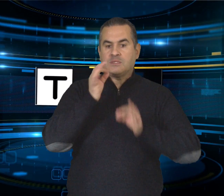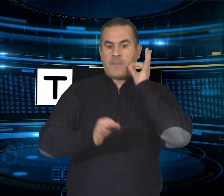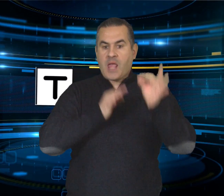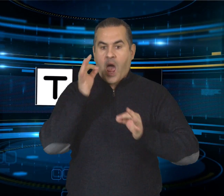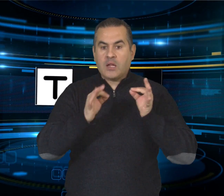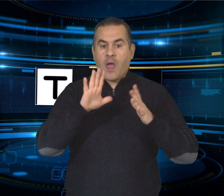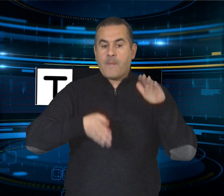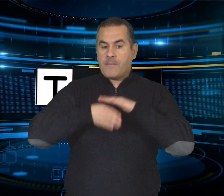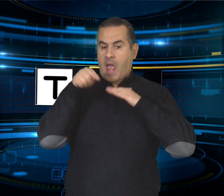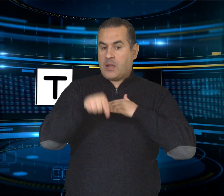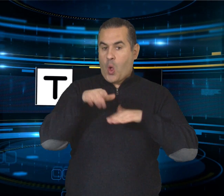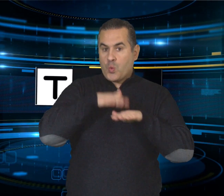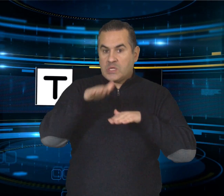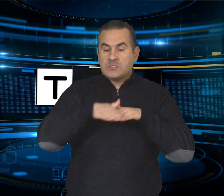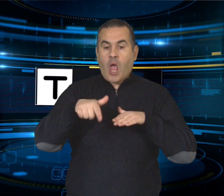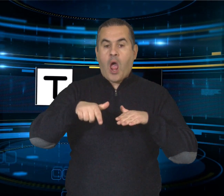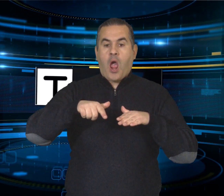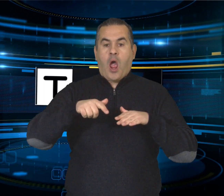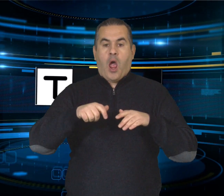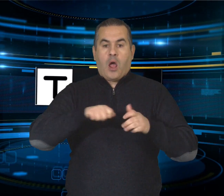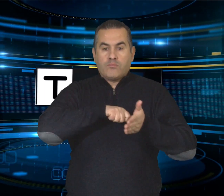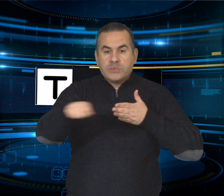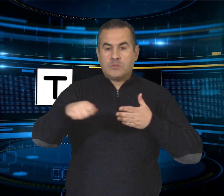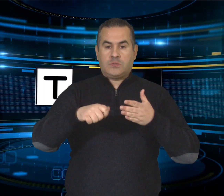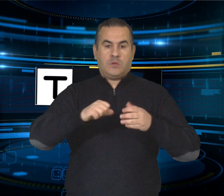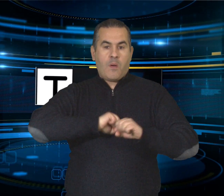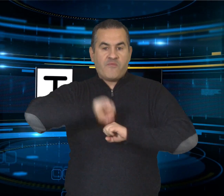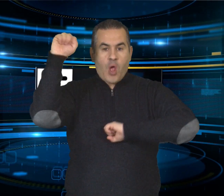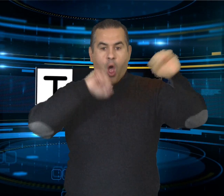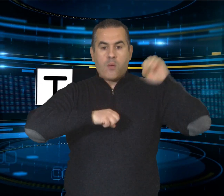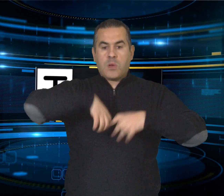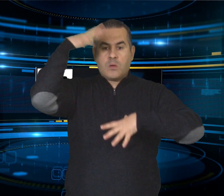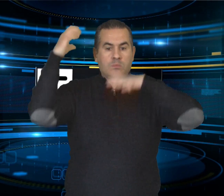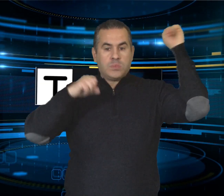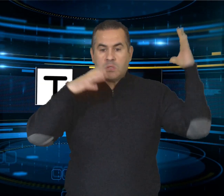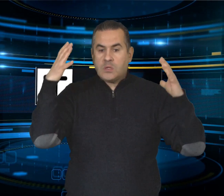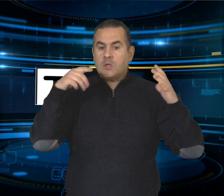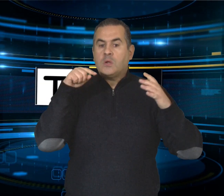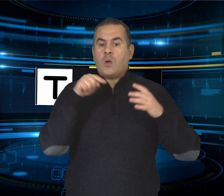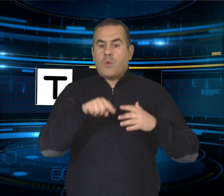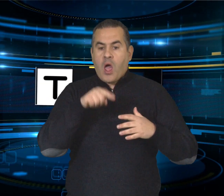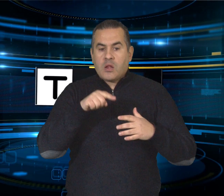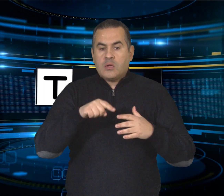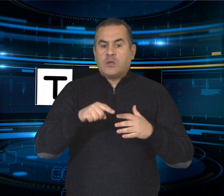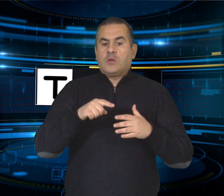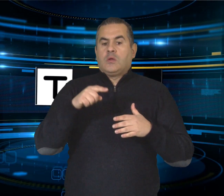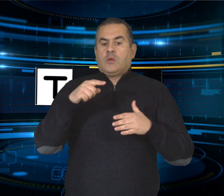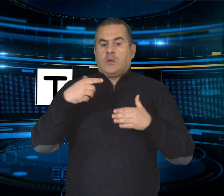all'aperto. Una volta accesi ci si deve allontanare immediatamente. Vietati i fuochi legali di fattura artigianale e dal potenziale esplosivo